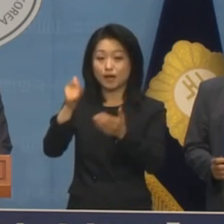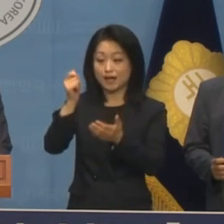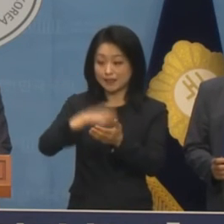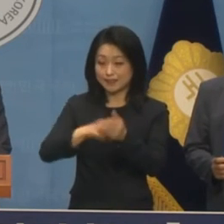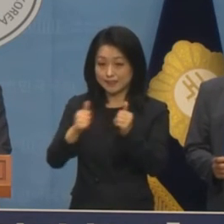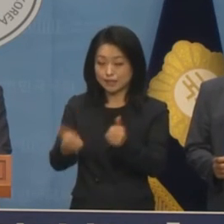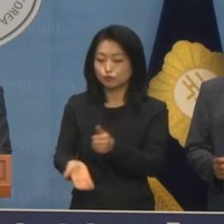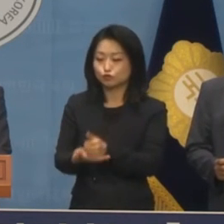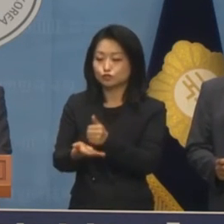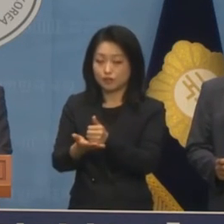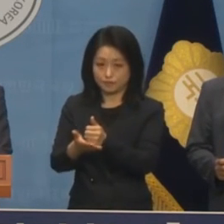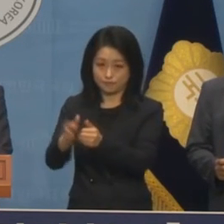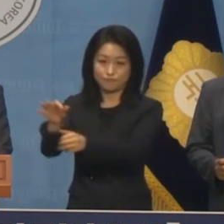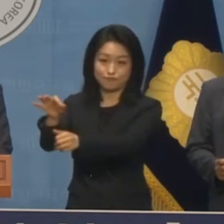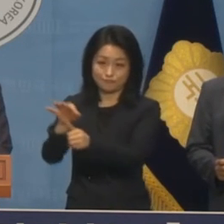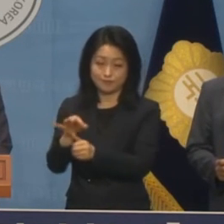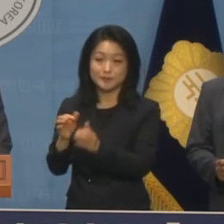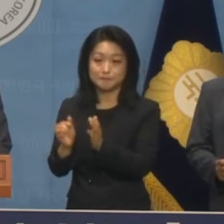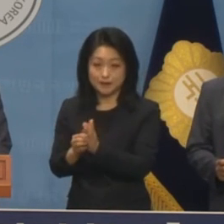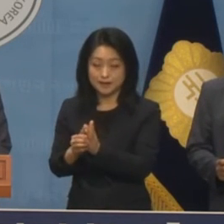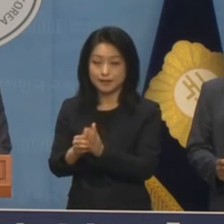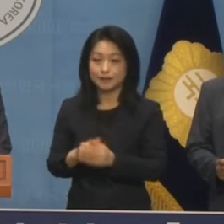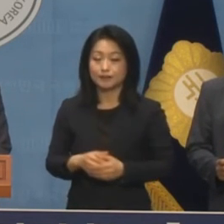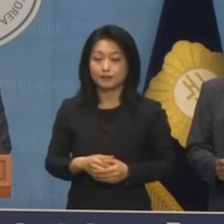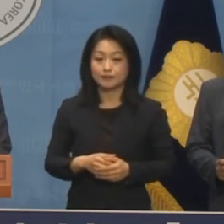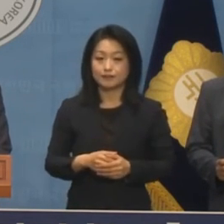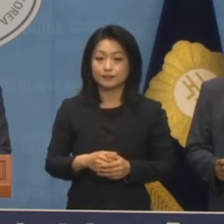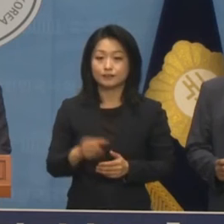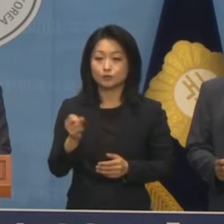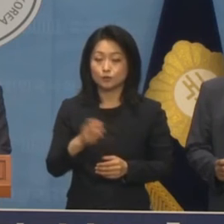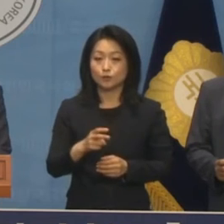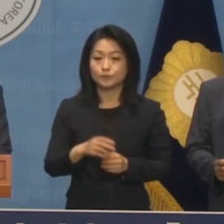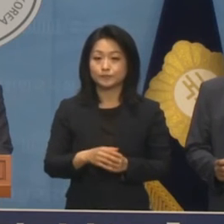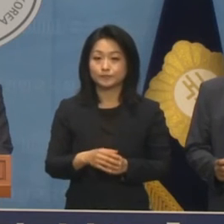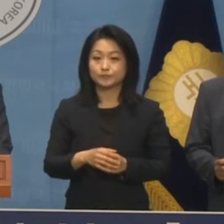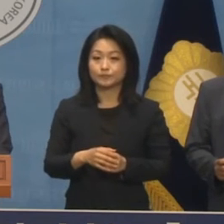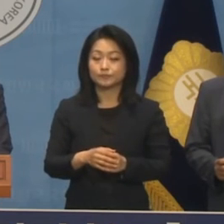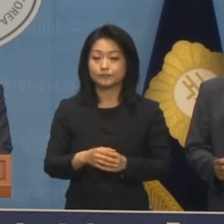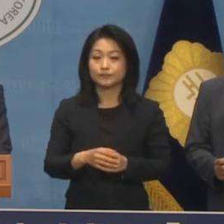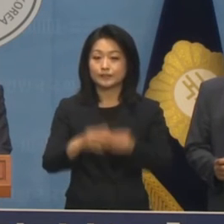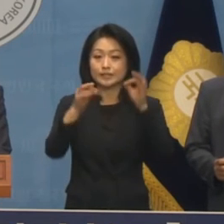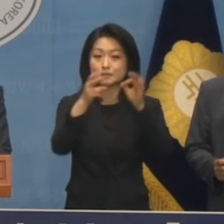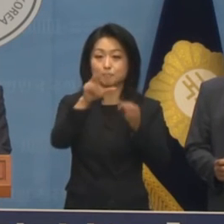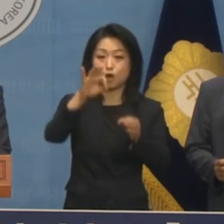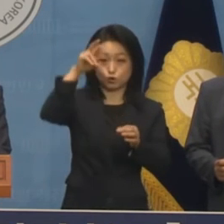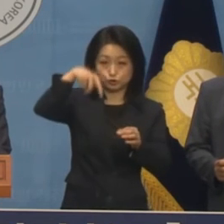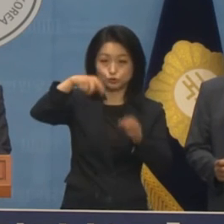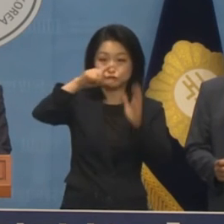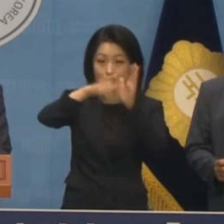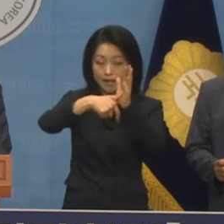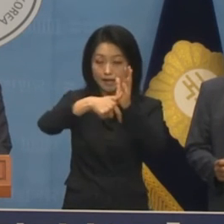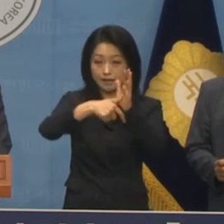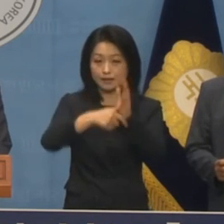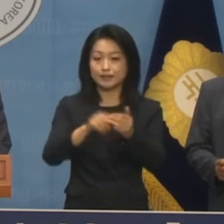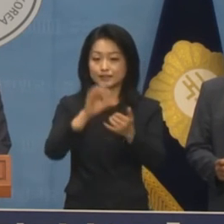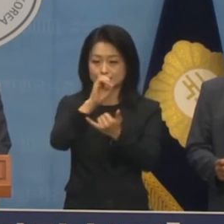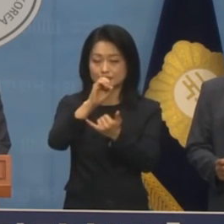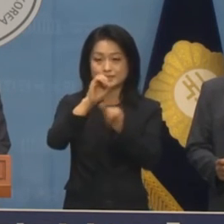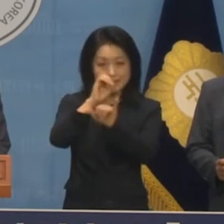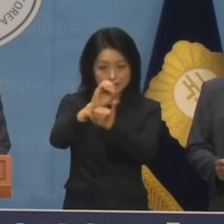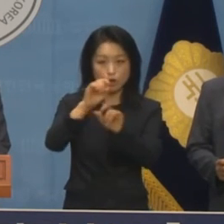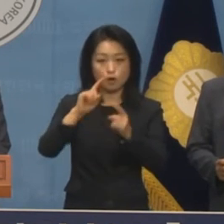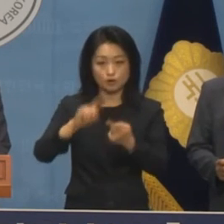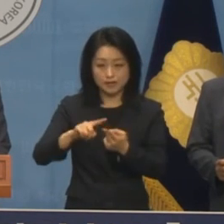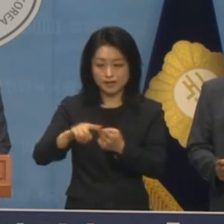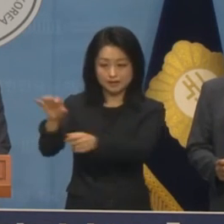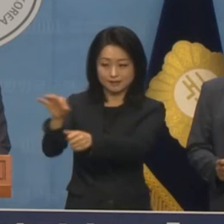했다. 우리 법연구회장을 지낸 김 전 대법관 때는 평양된 인사뿐만 아니라 연구회